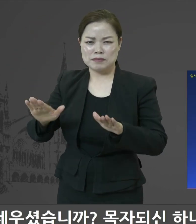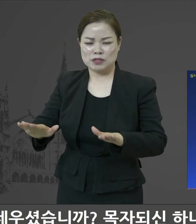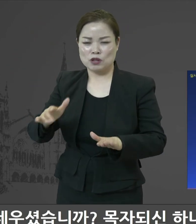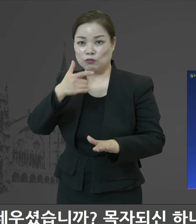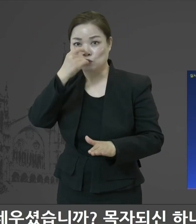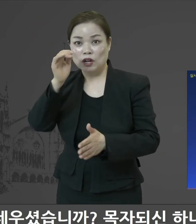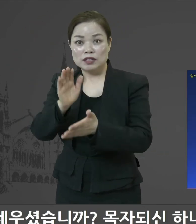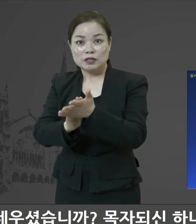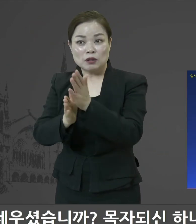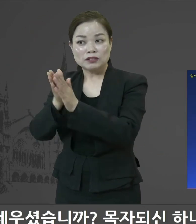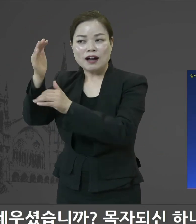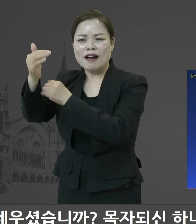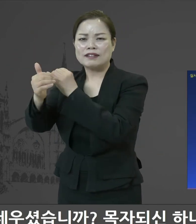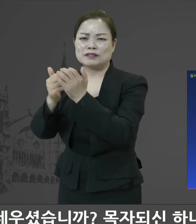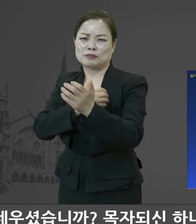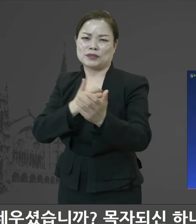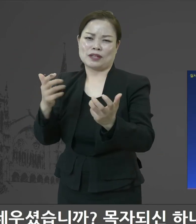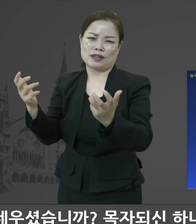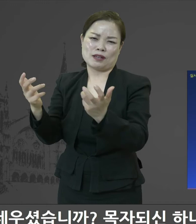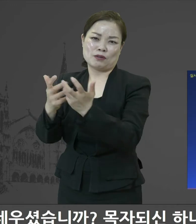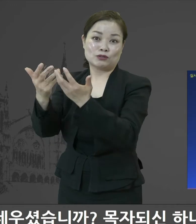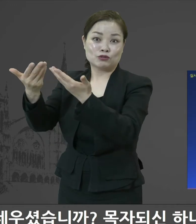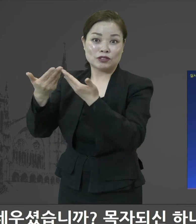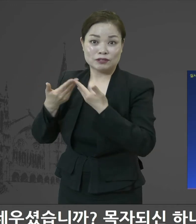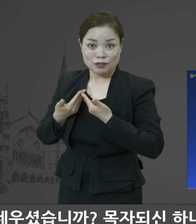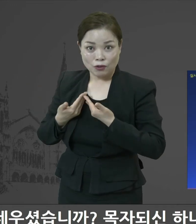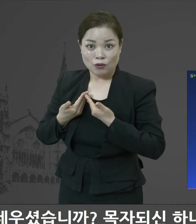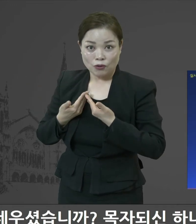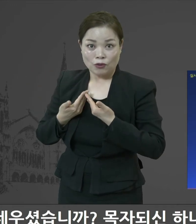부족함이 없도록 하나님께서 채워주신 것이죠.